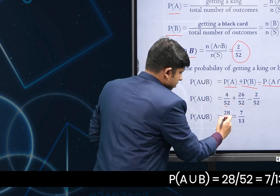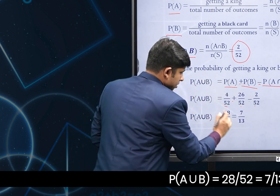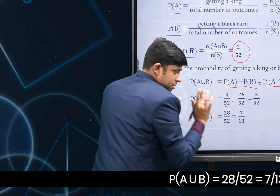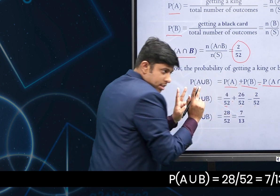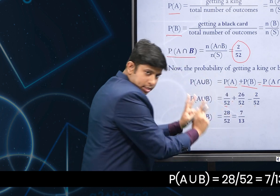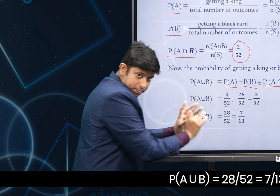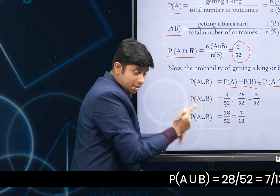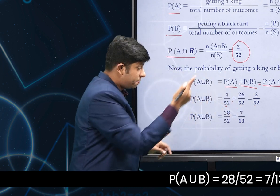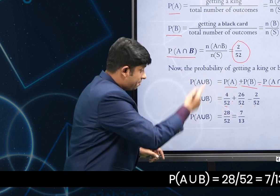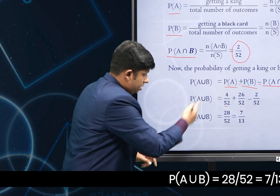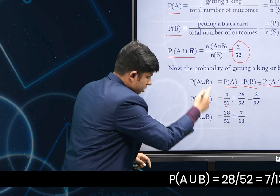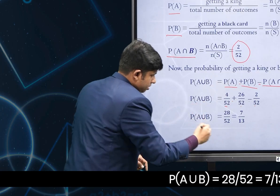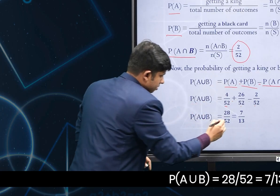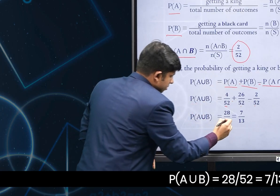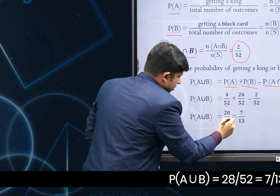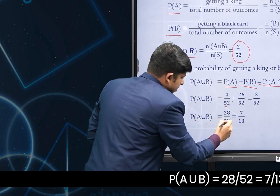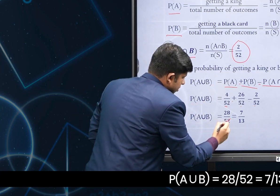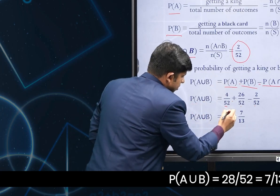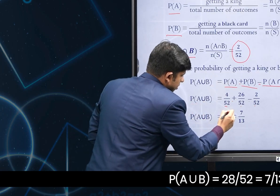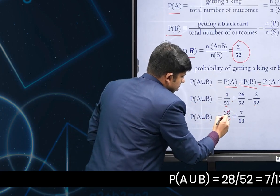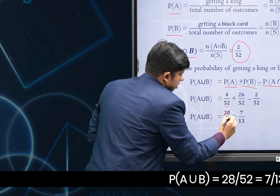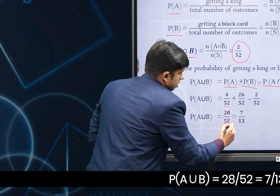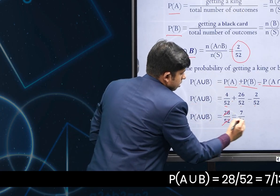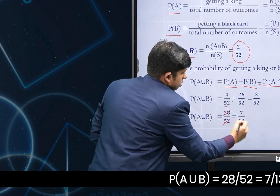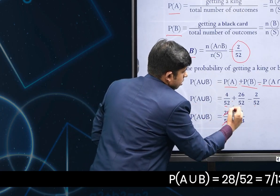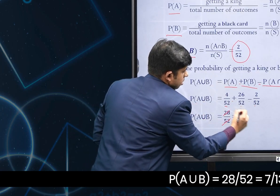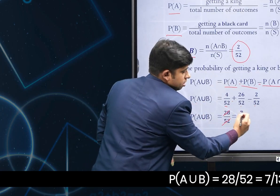ஈடு 7 கீழ்க்கோடு 13.